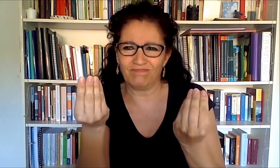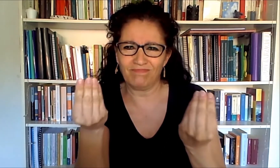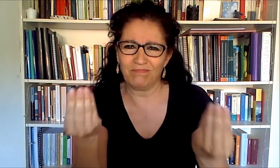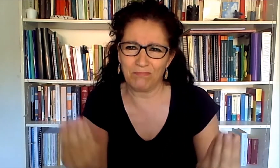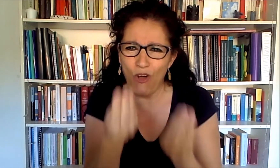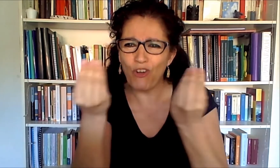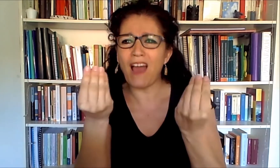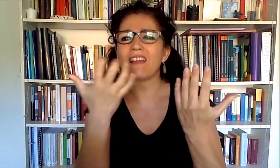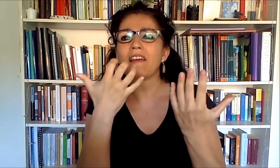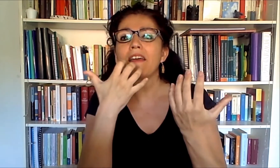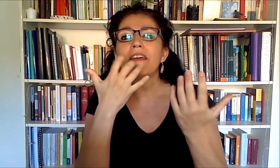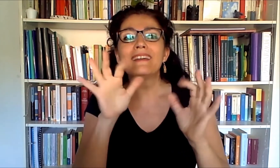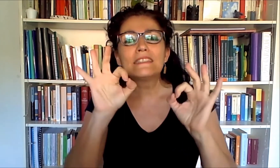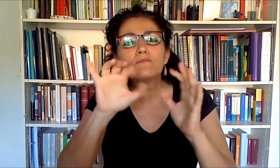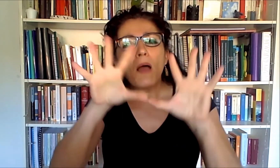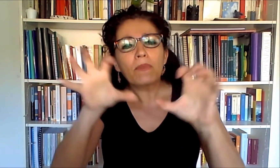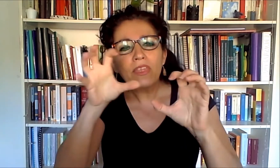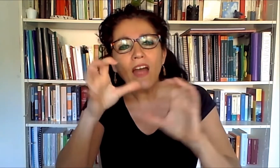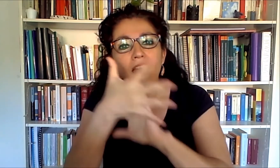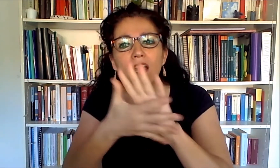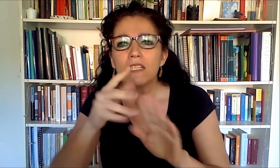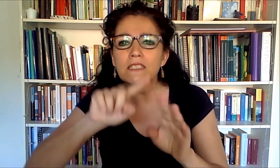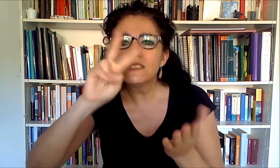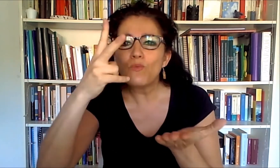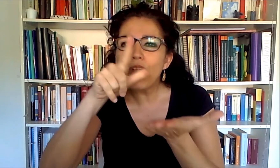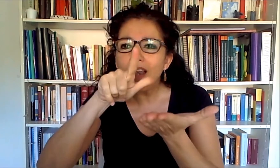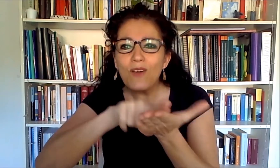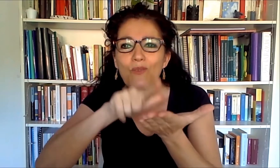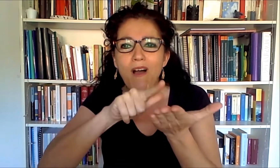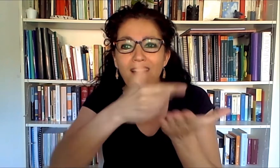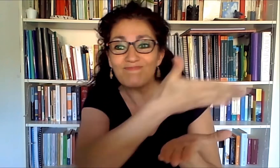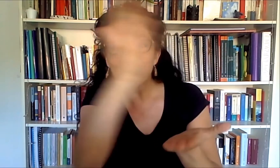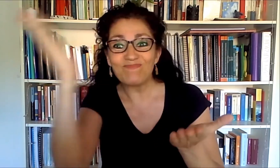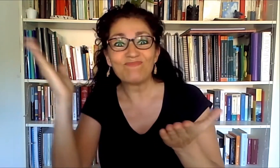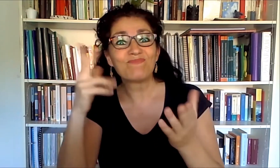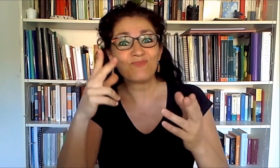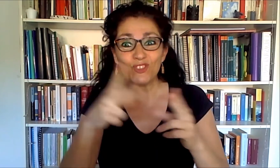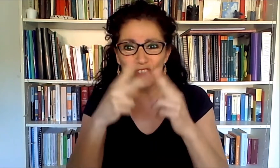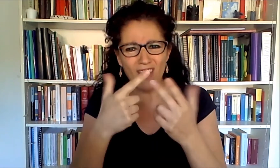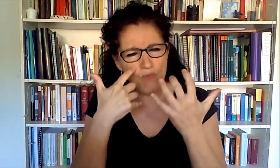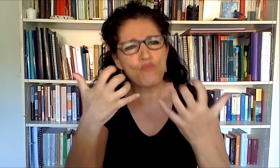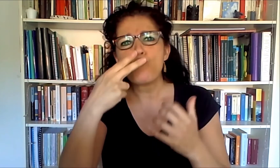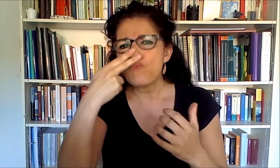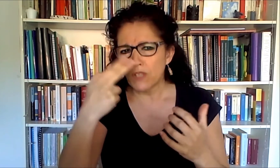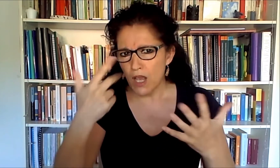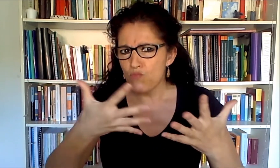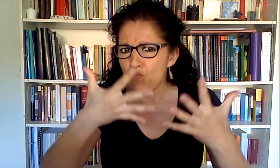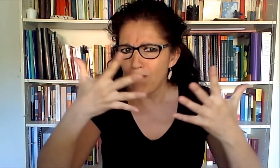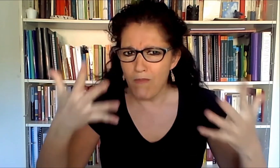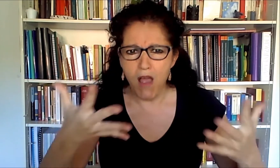en el aprendizaje de la lengua asignada como segunda lengua, no cuenta con el mismo prestigio que la enseñanza de otras lenguas